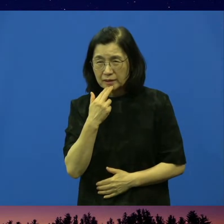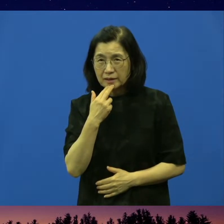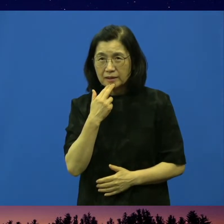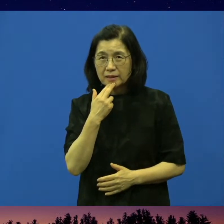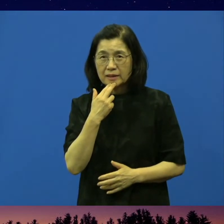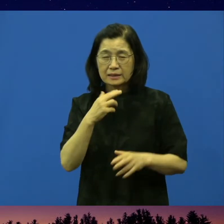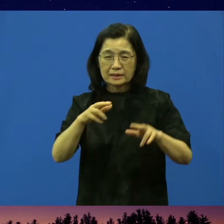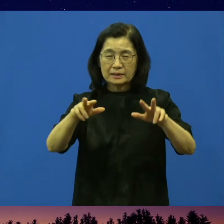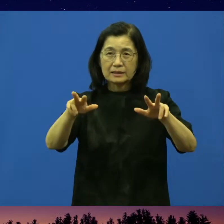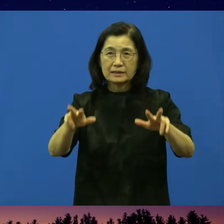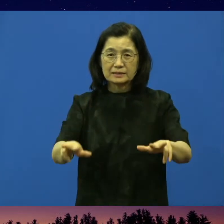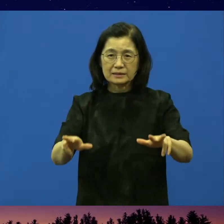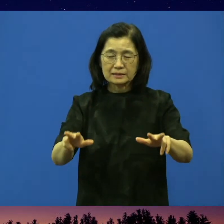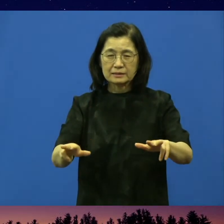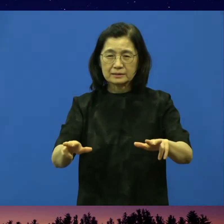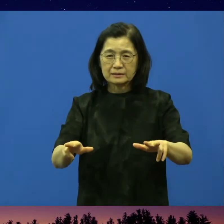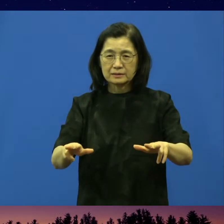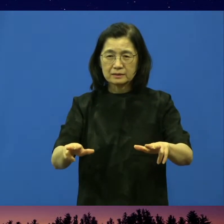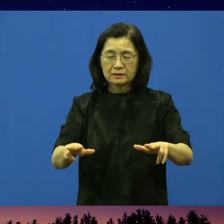이제 광야를 통과해야 돼요.